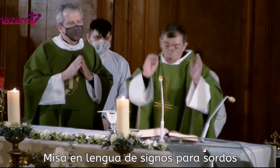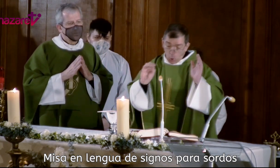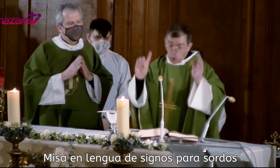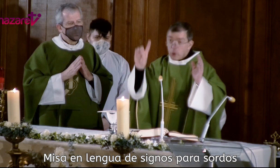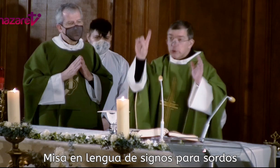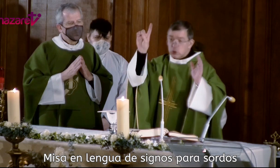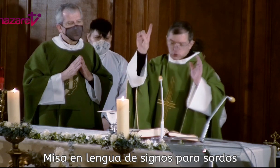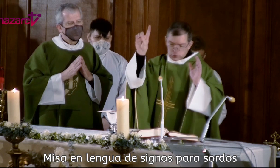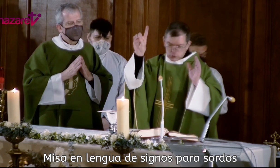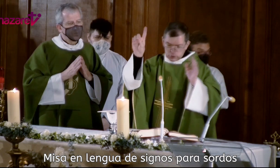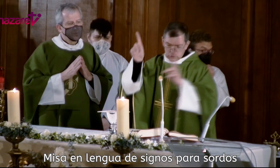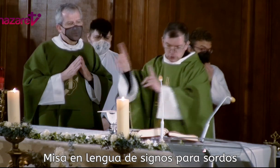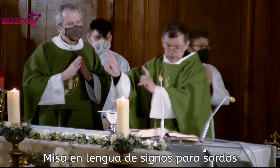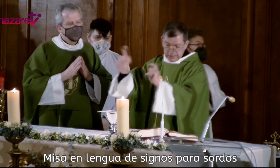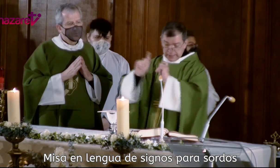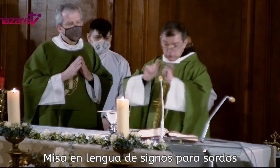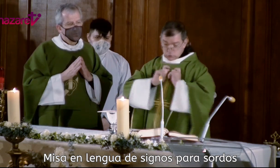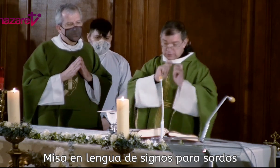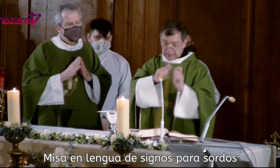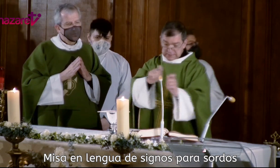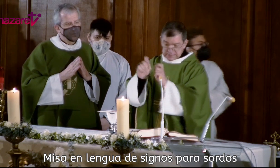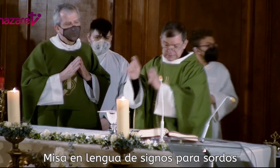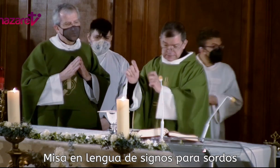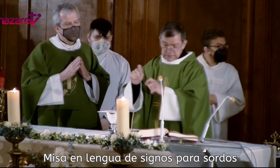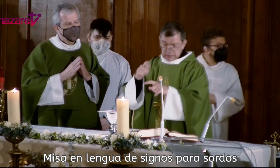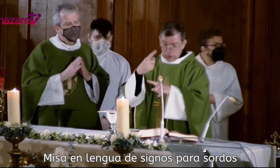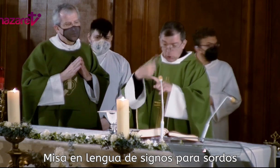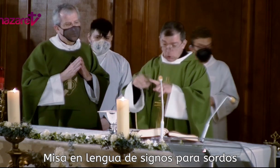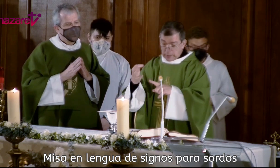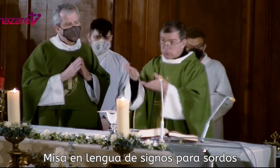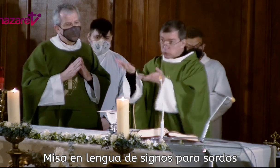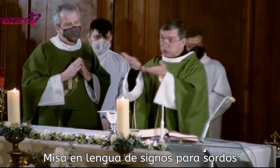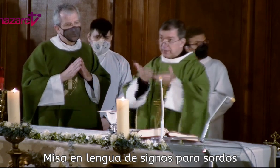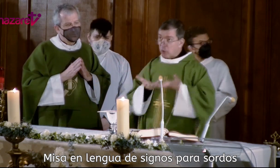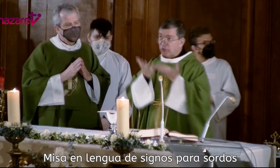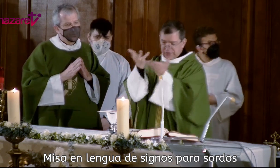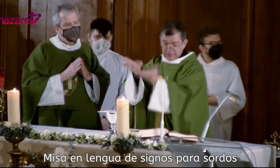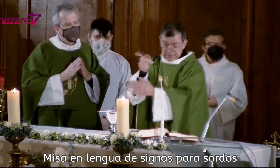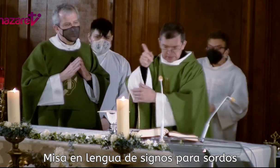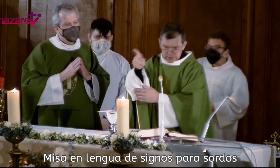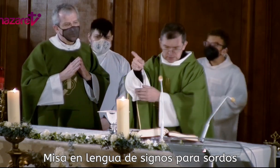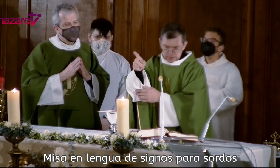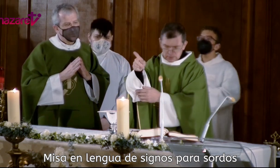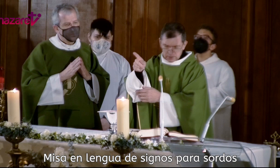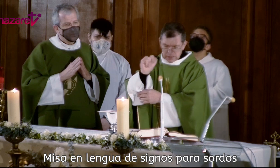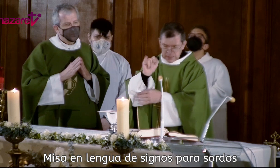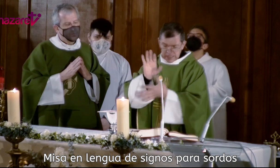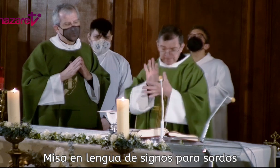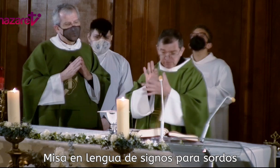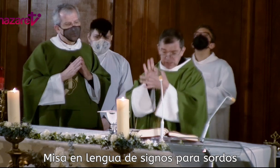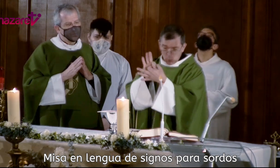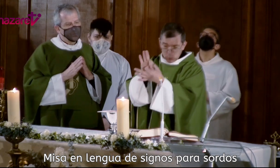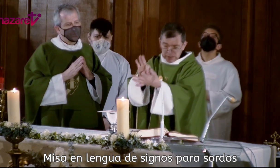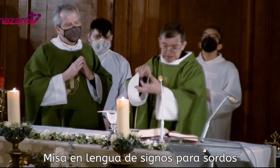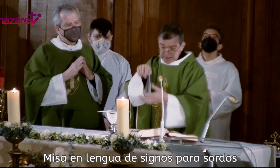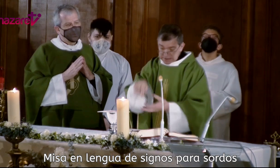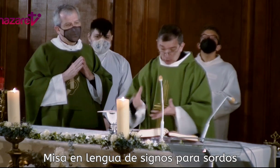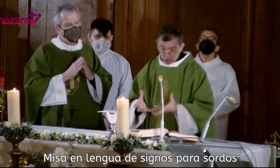Oh Dios, que nos das lo que hemos de ofrecerte y vinculas esta